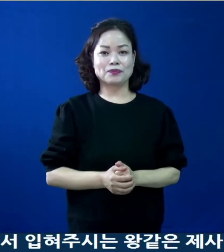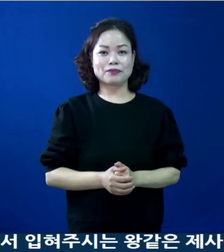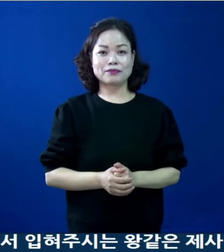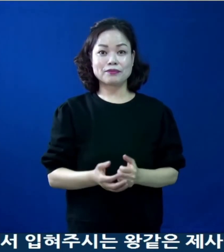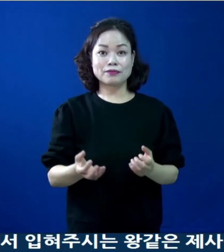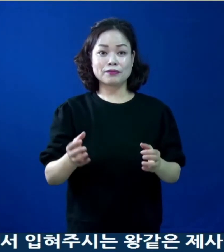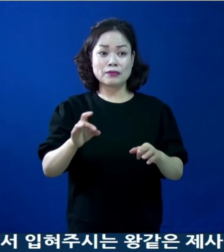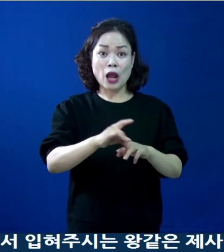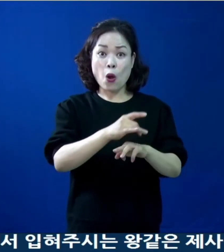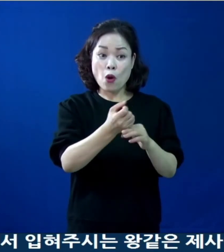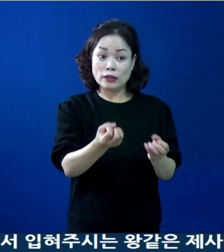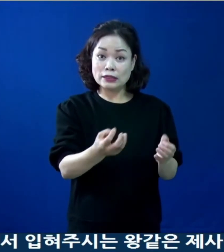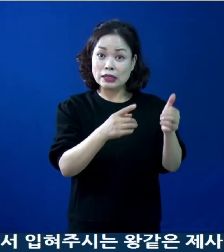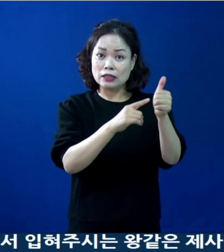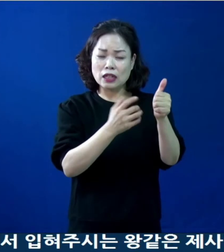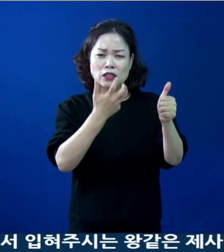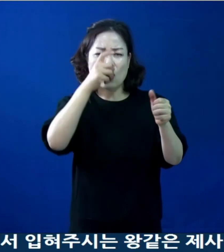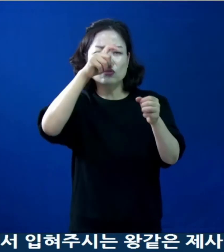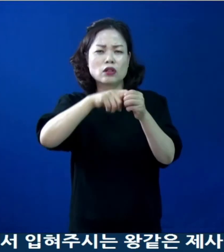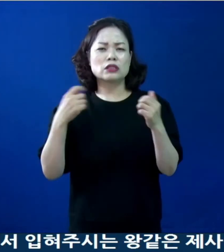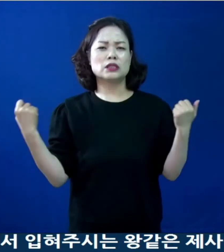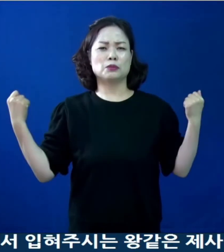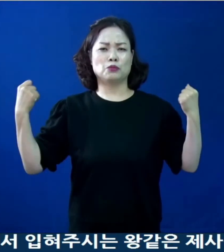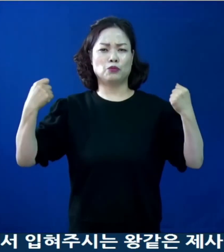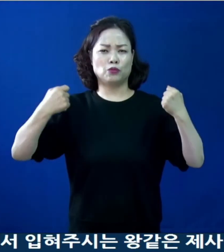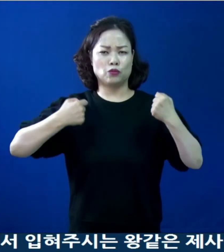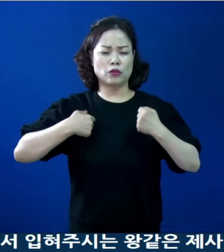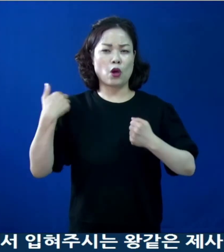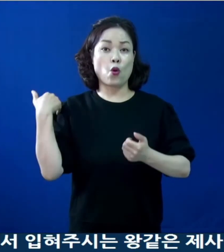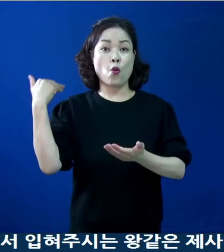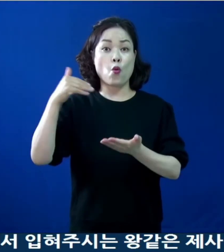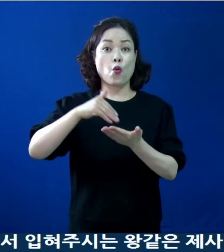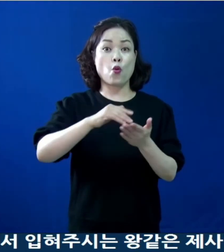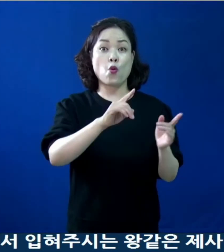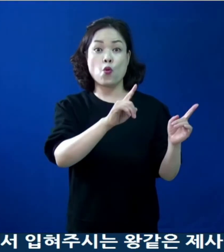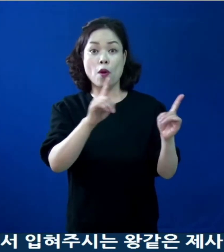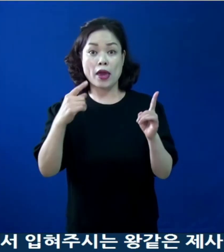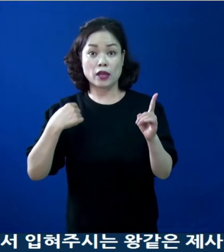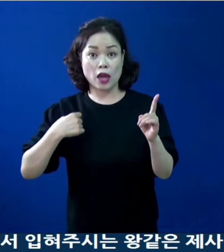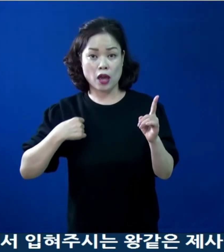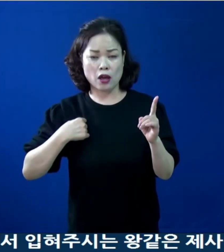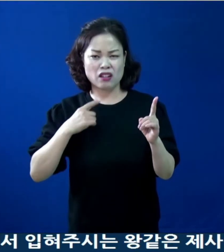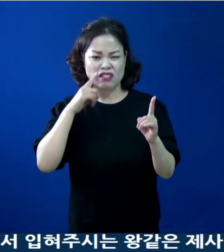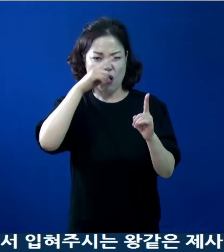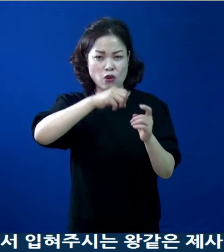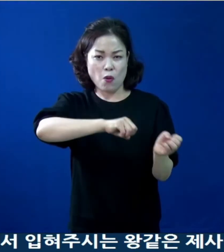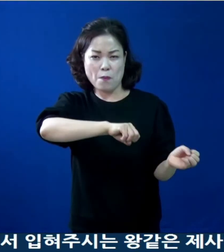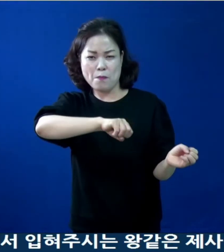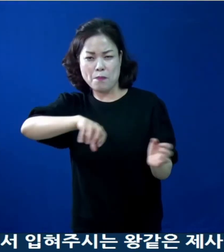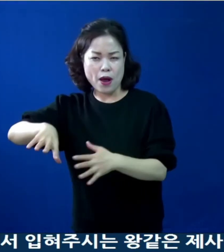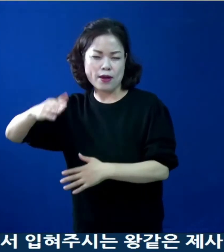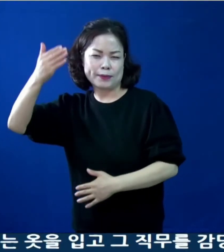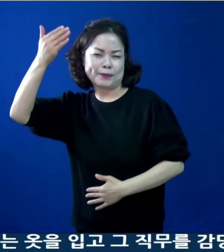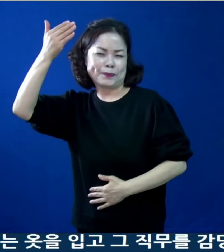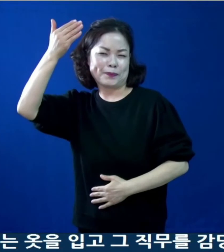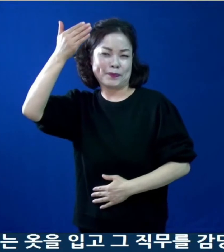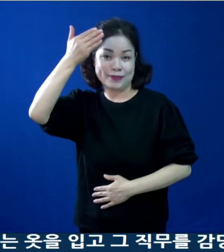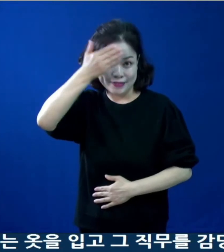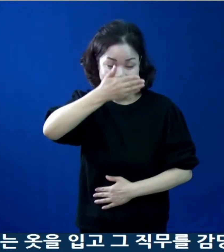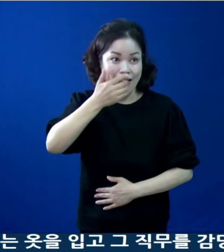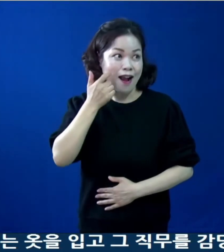같은 제사장이 영적으로 입을 옷은 그러기 때문에 회복의 옷이죠. 더러운 것을 벗어버리고